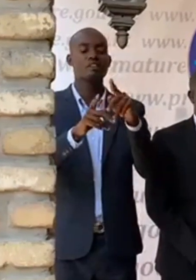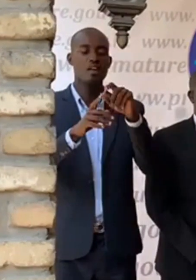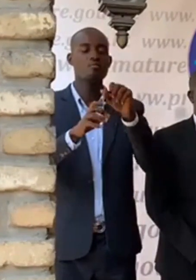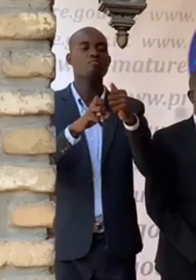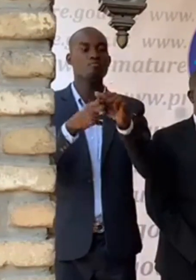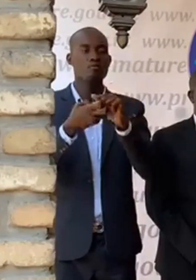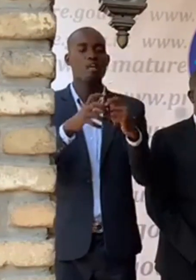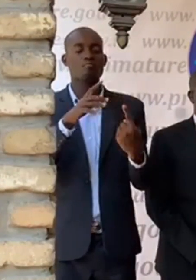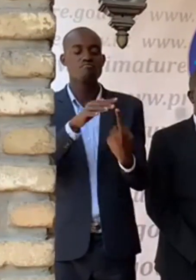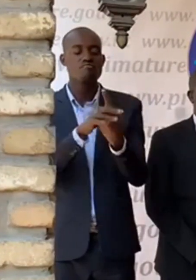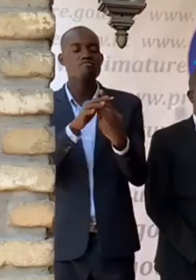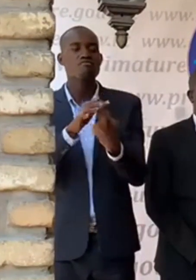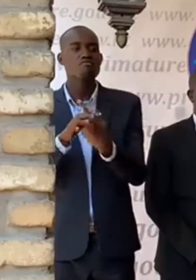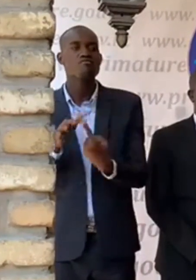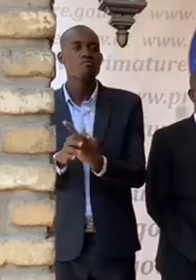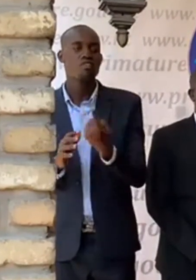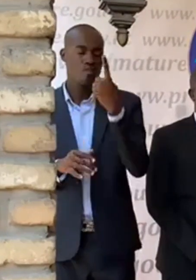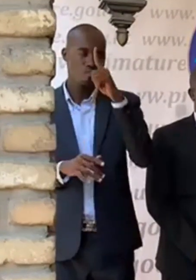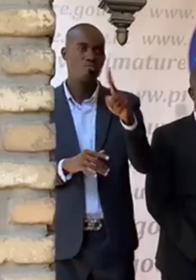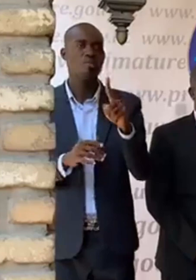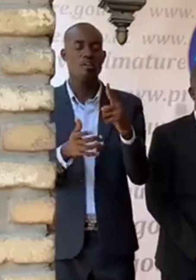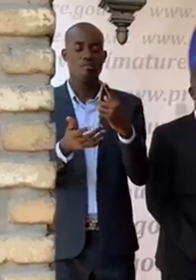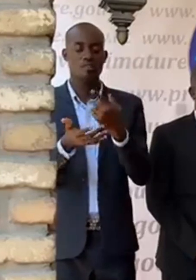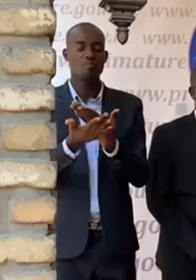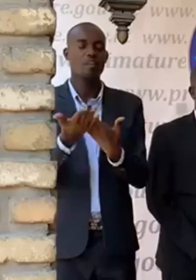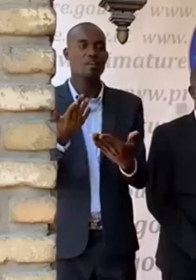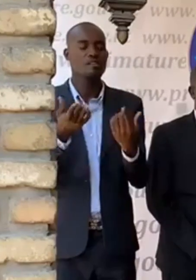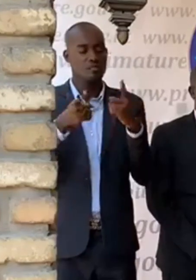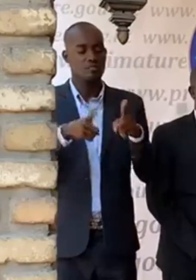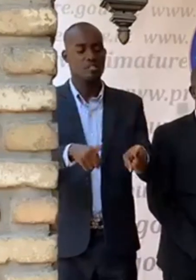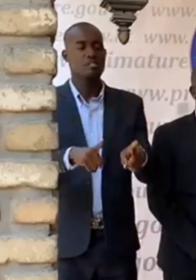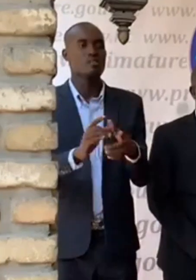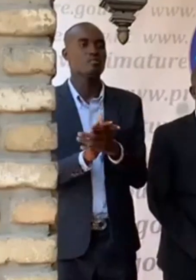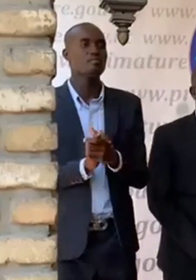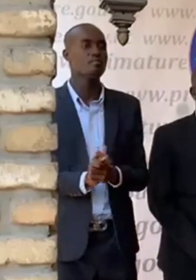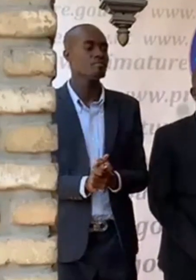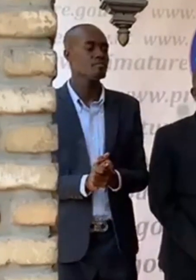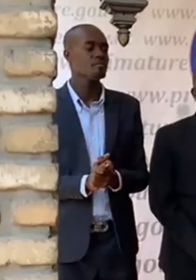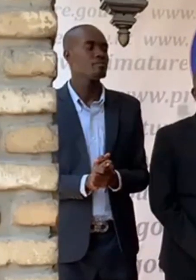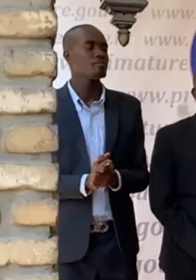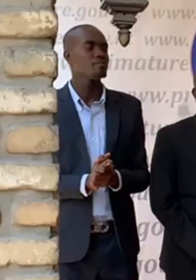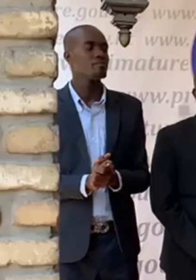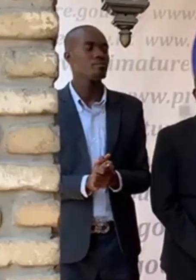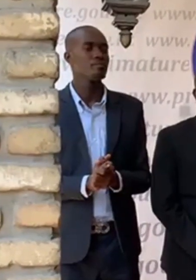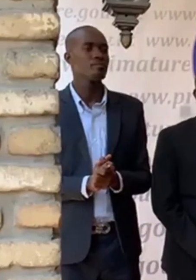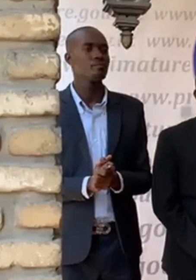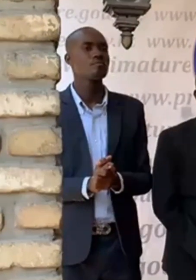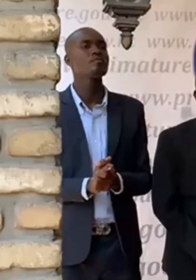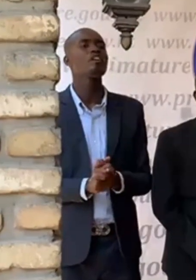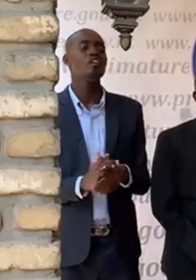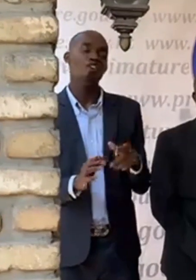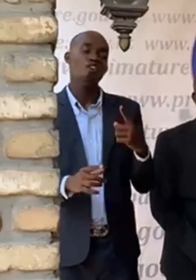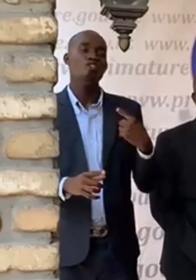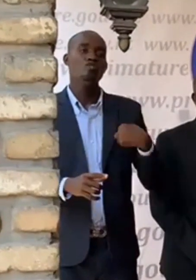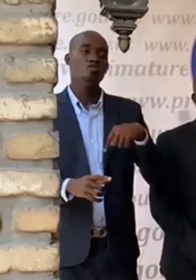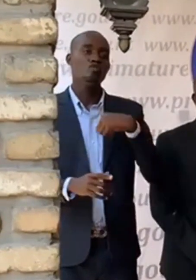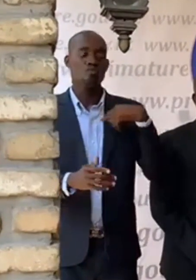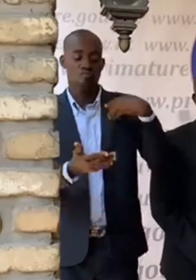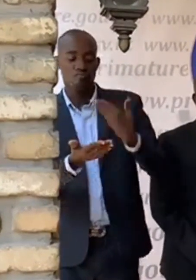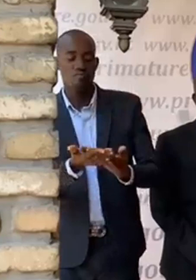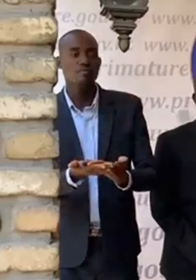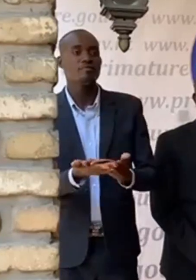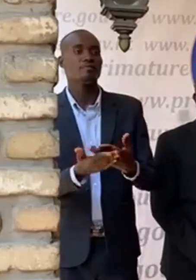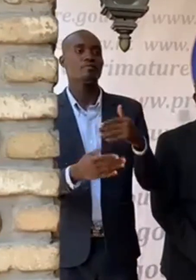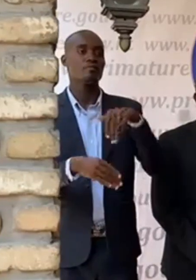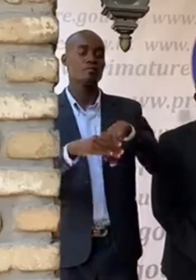un tweet pour le faire connaître premier ministre déjà remplacé par Joseph et Claude Joseph, et